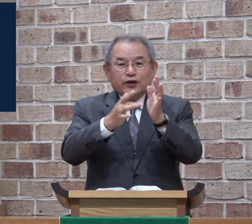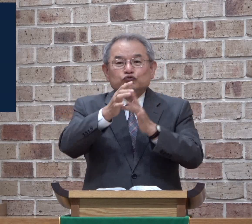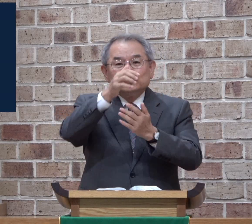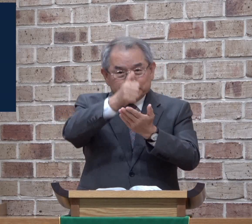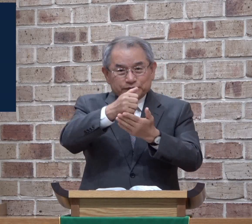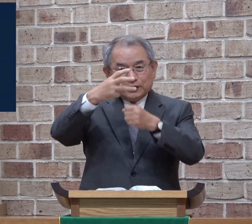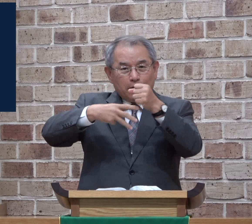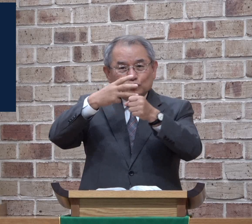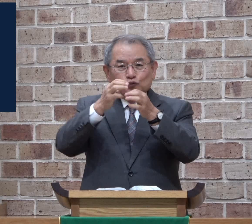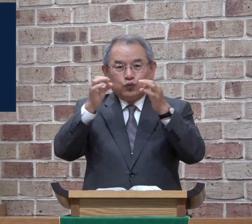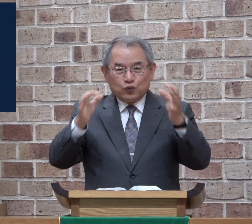같이